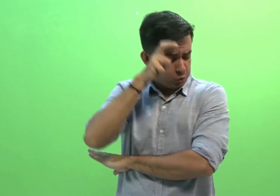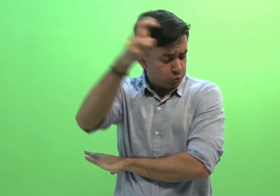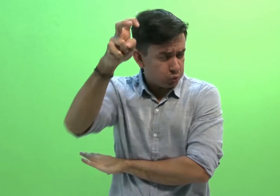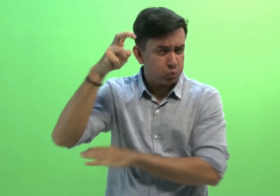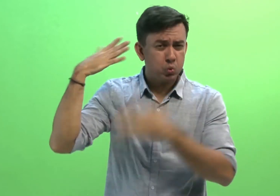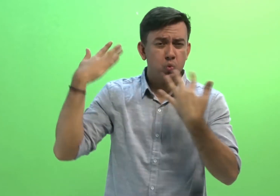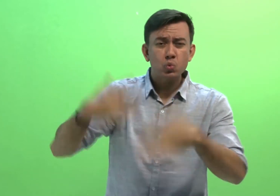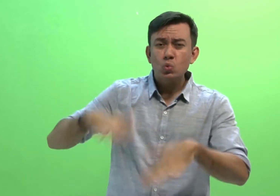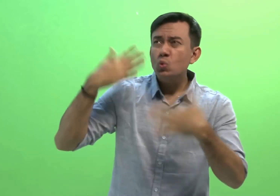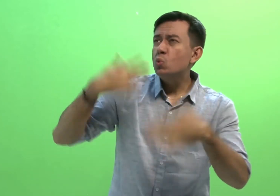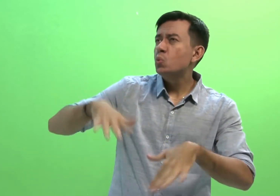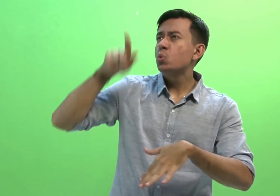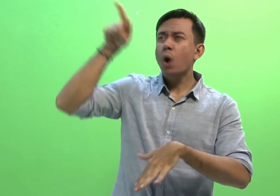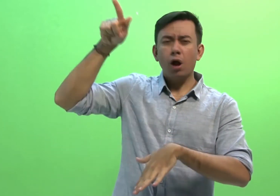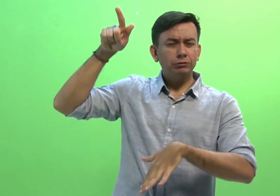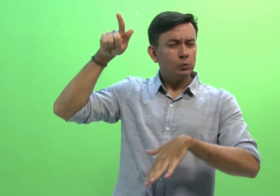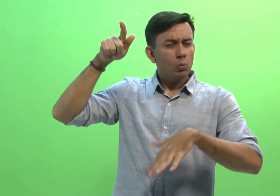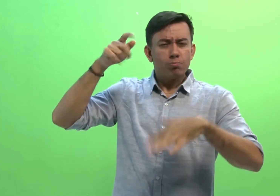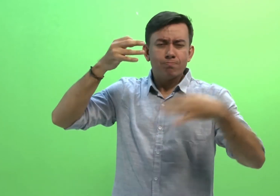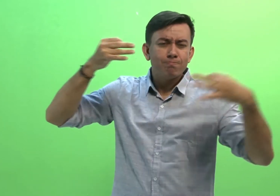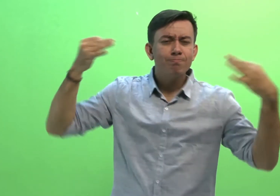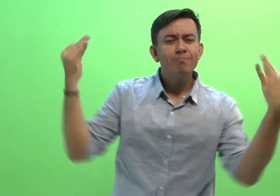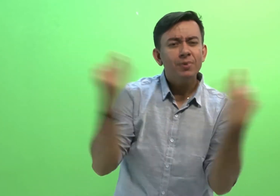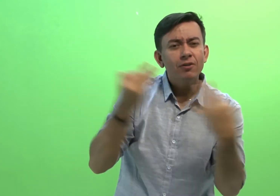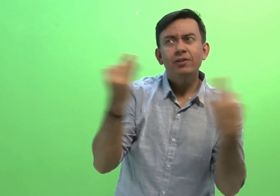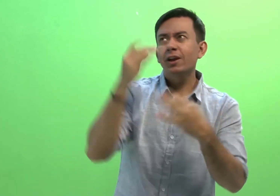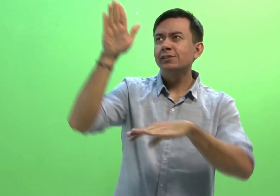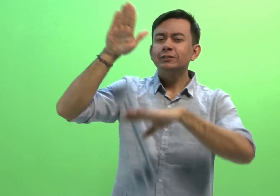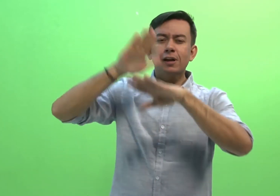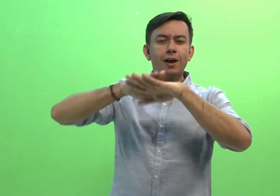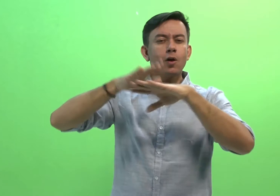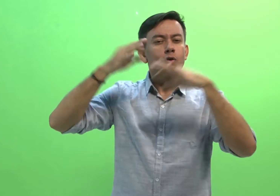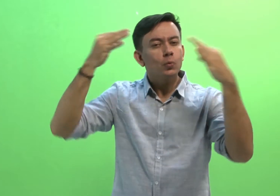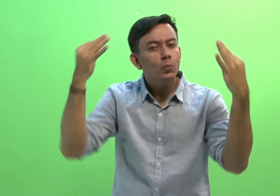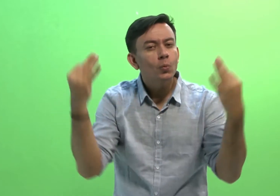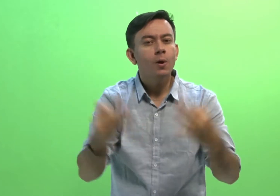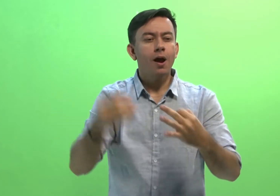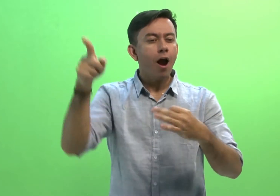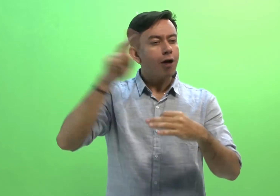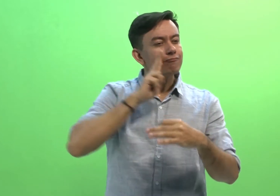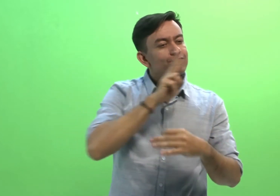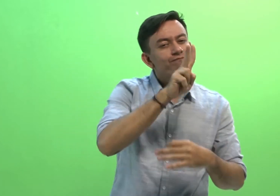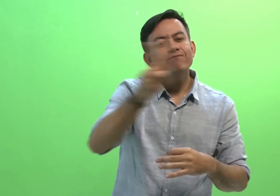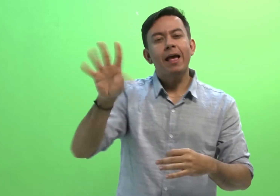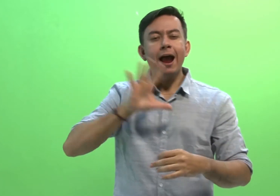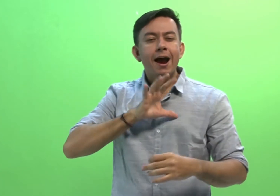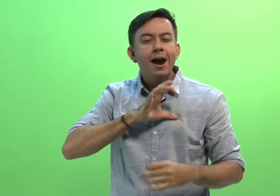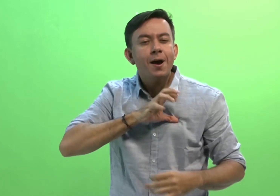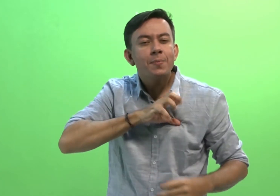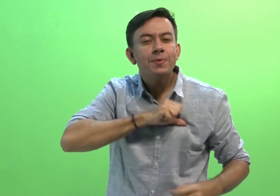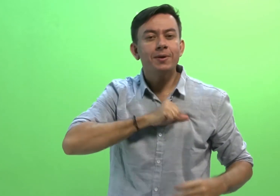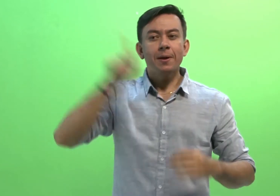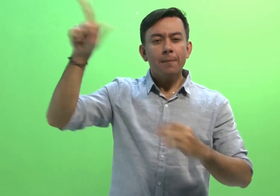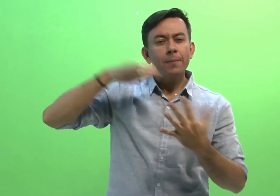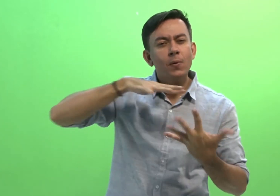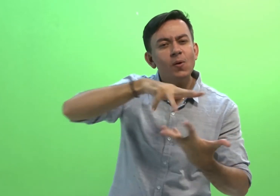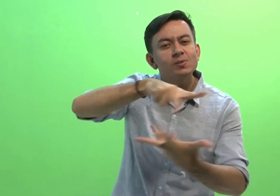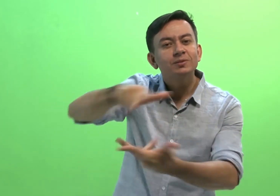ele é o Altíssimo, ele é extremamente inteligente, ele é perfeito, ele é justo, é reto